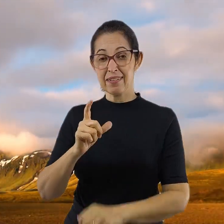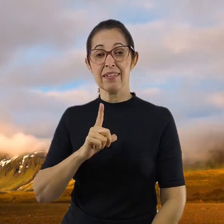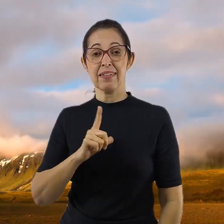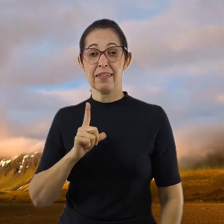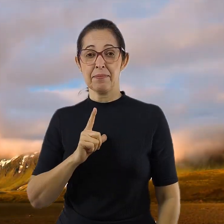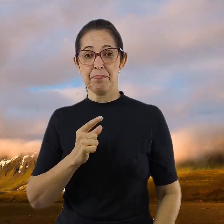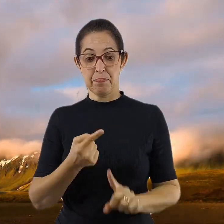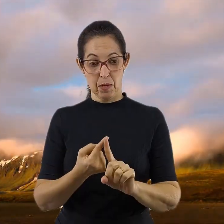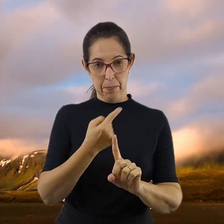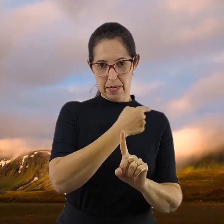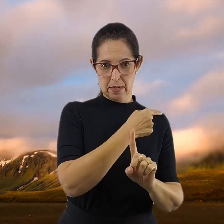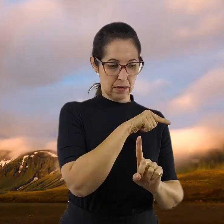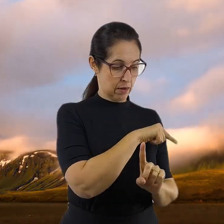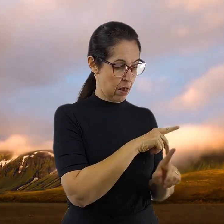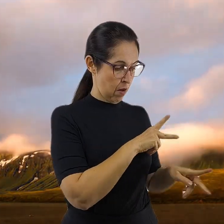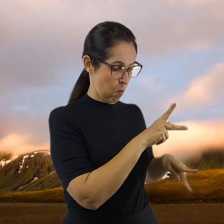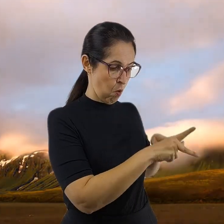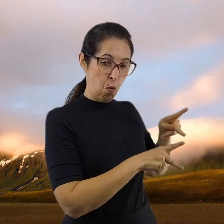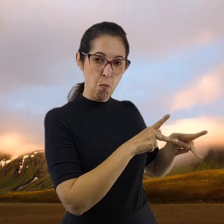Israel saiu do Egito